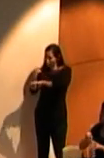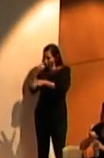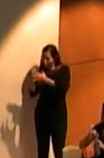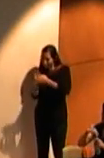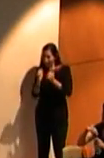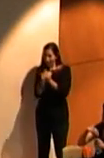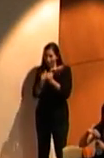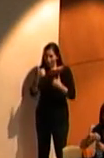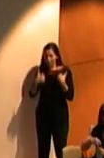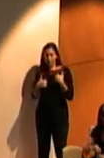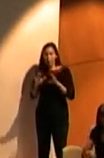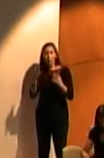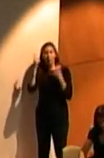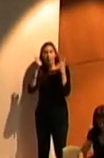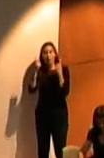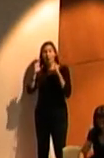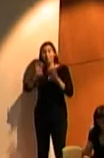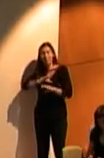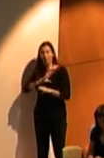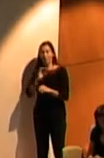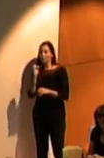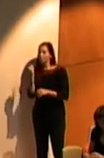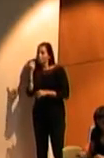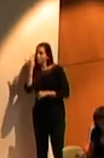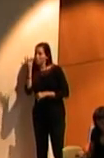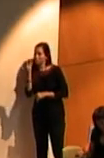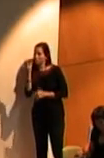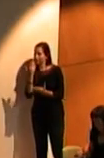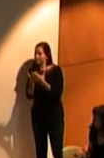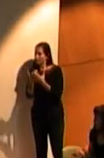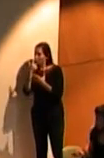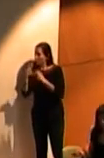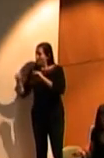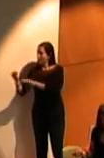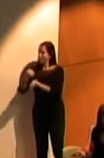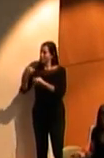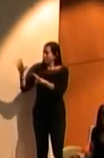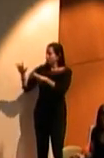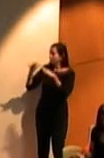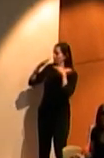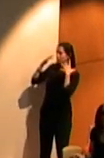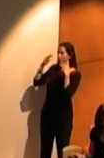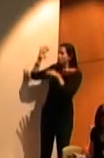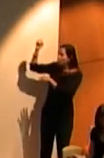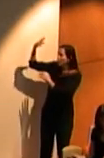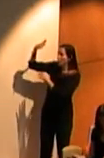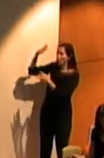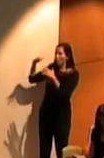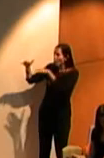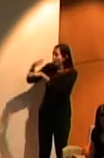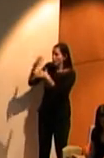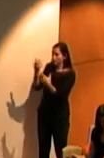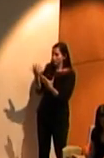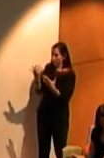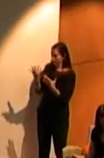et du multisensoriel dans l'espace, c'est-à-dire de comment on ressent l'espace, quelle ambiance, quelle lumière, quel matériau on va mettre